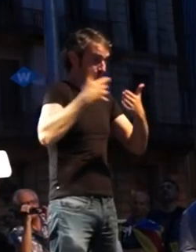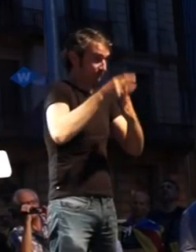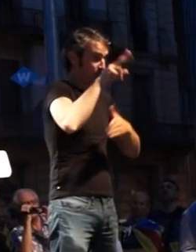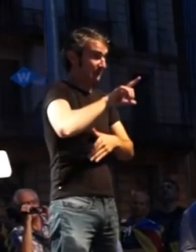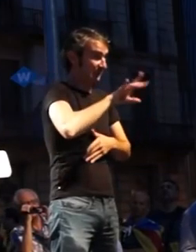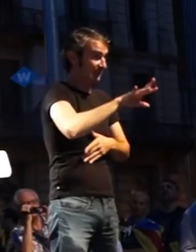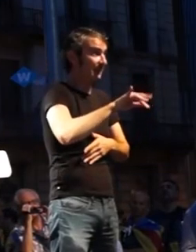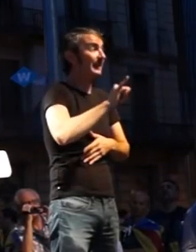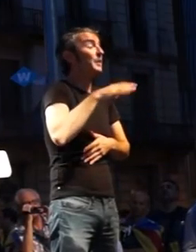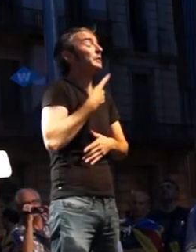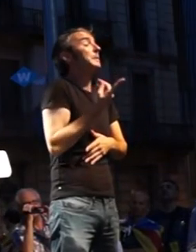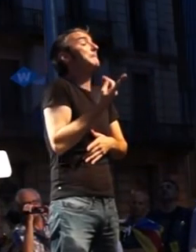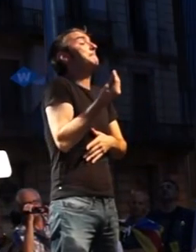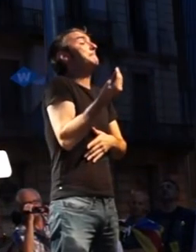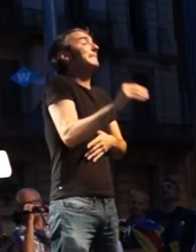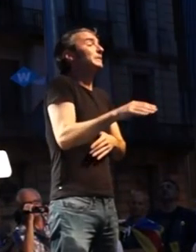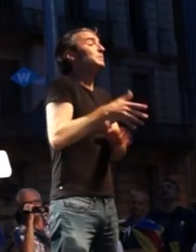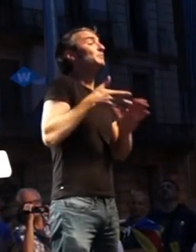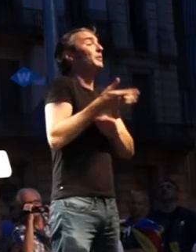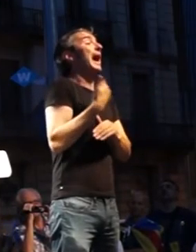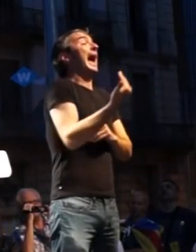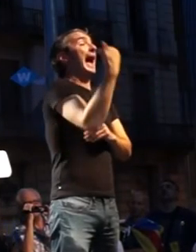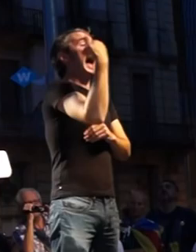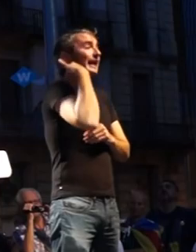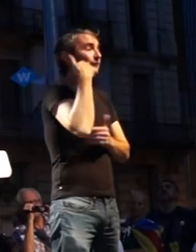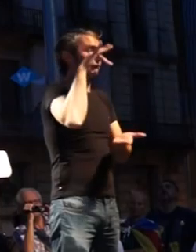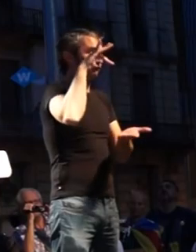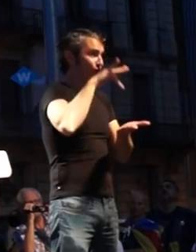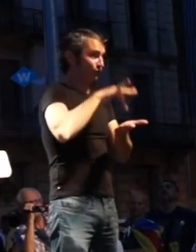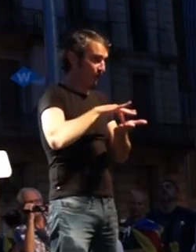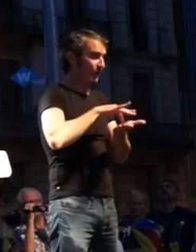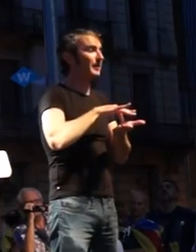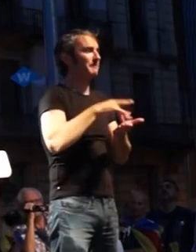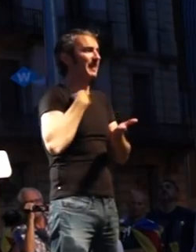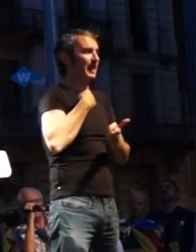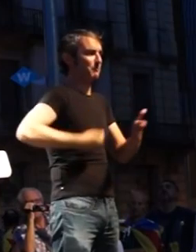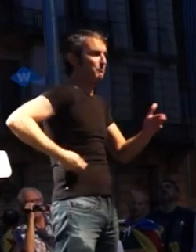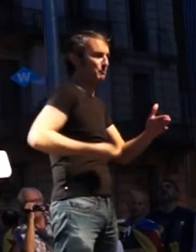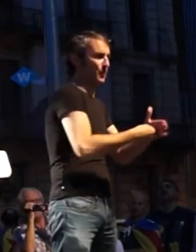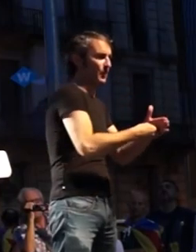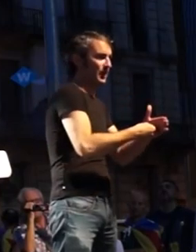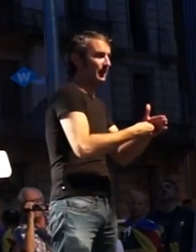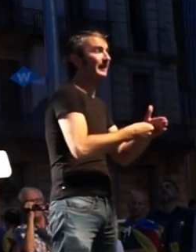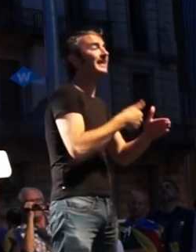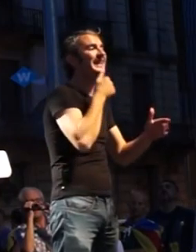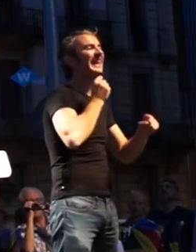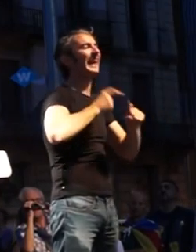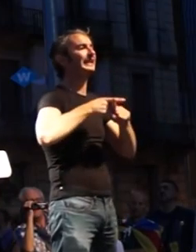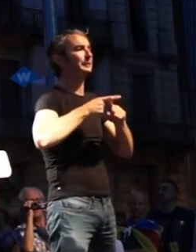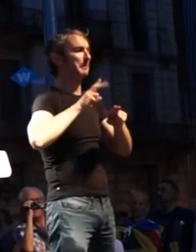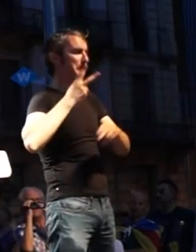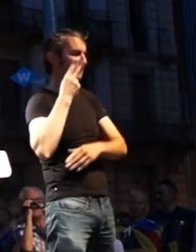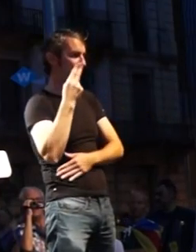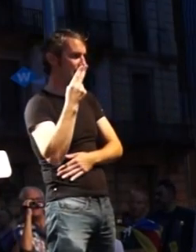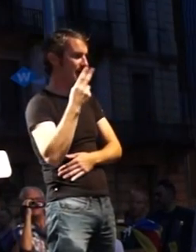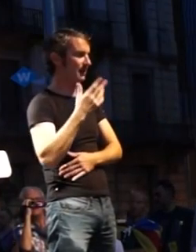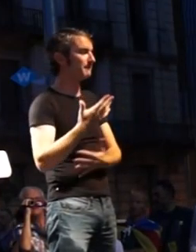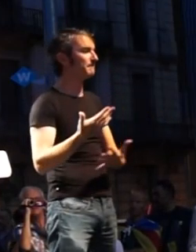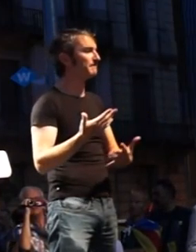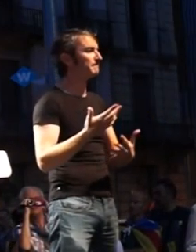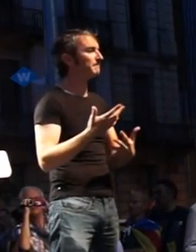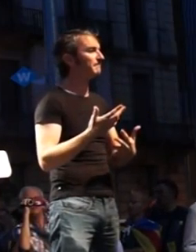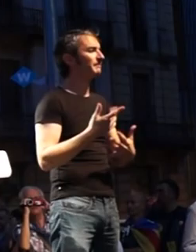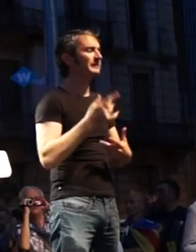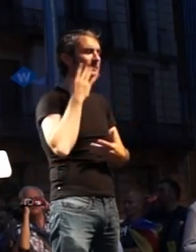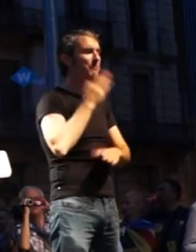2015, i potser una més perquè ahir una altra dona va ser apunyalada per part de la seva exparella. Ja